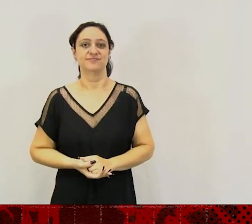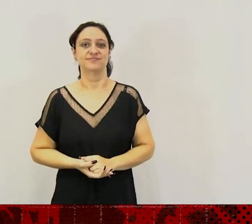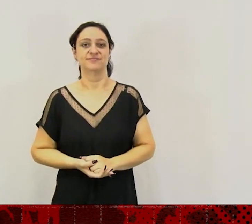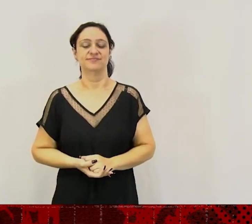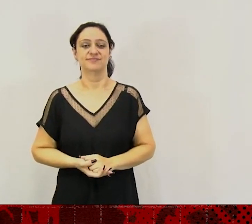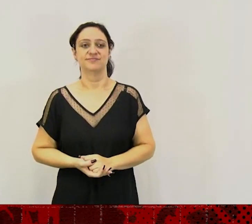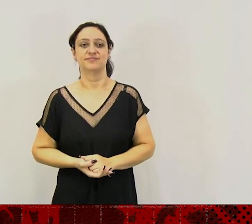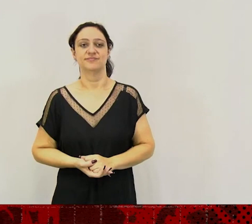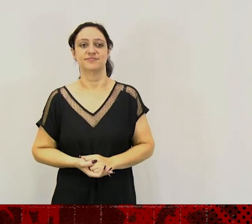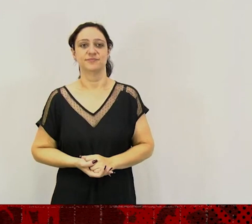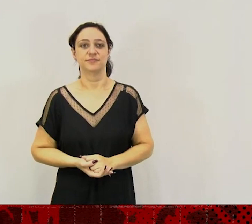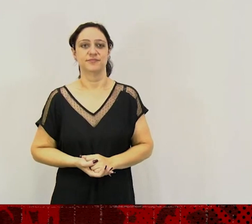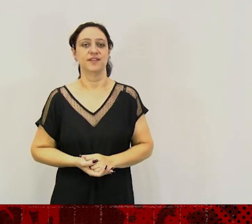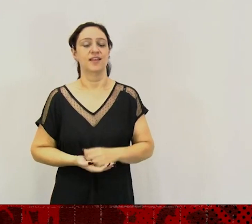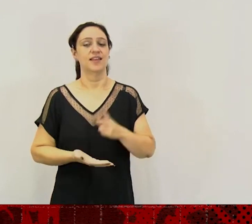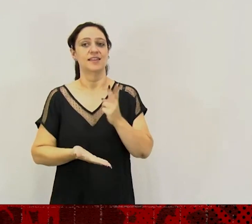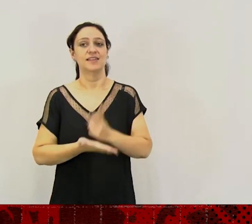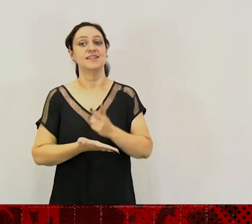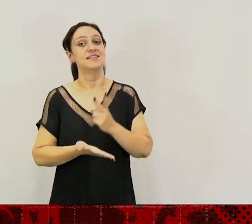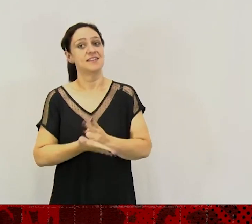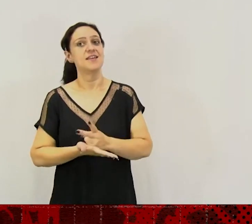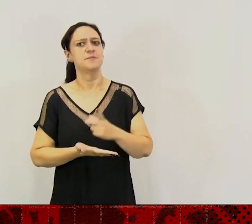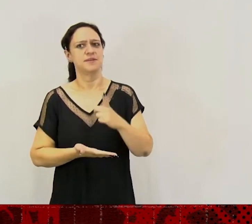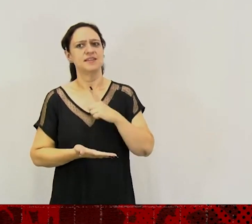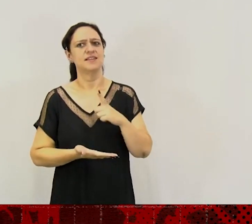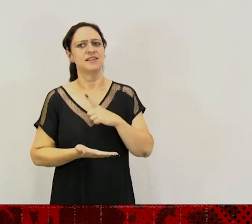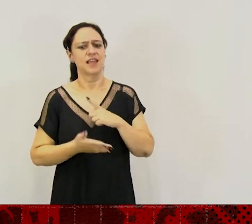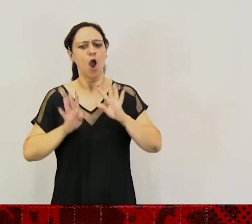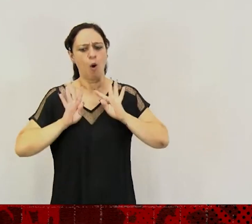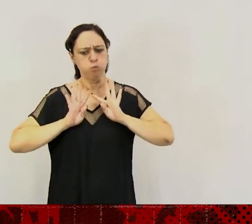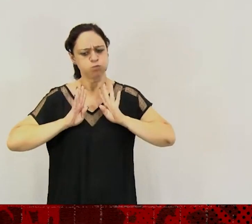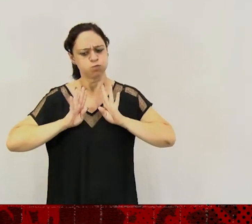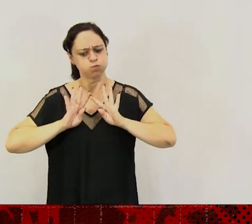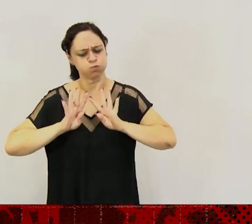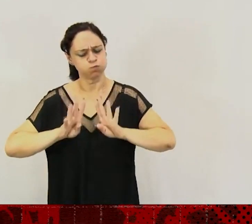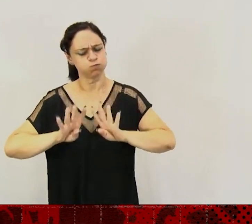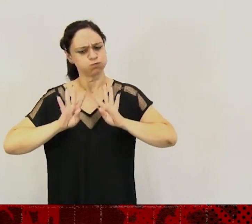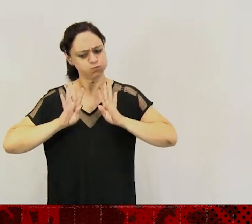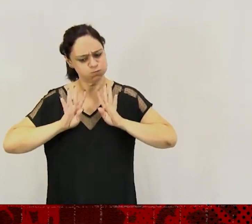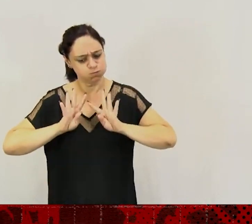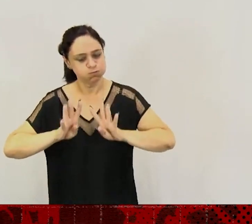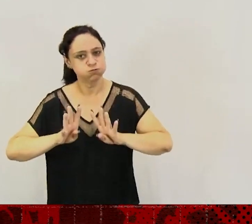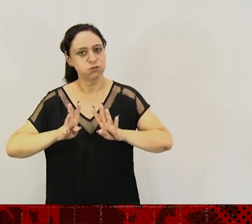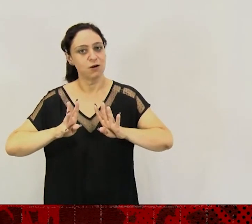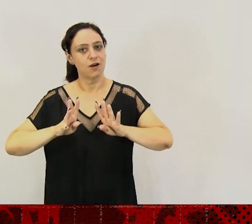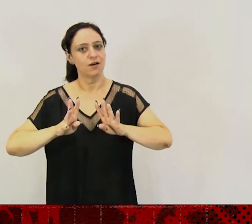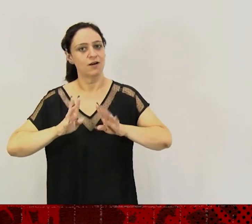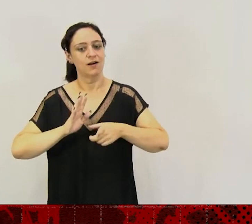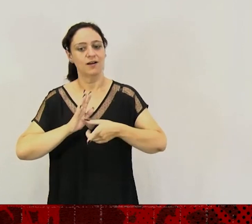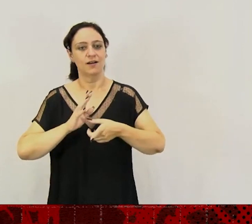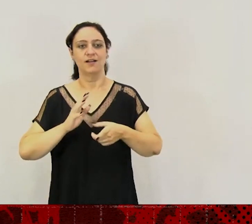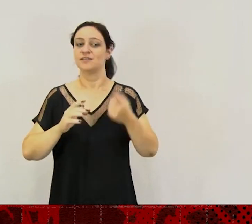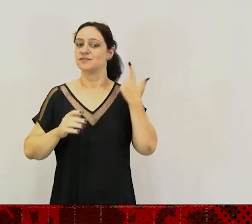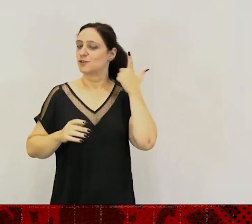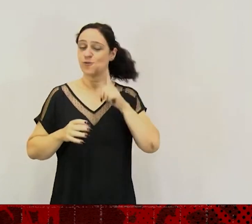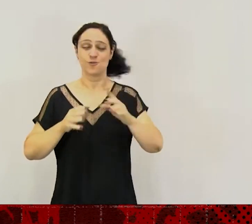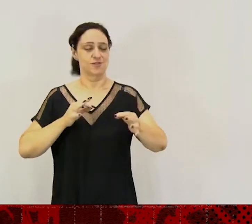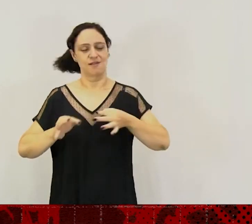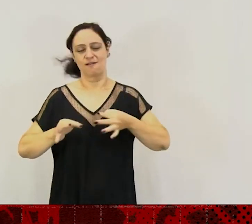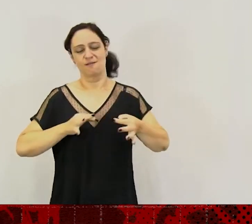Sempre tem mais gente para passar do que nós podemos planejar.